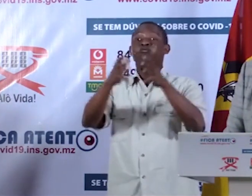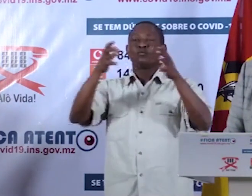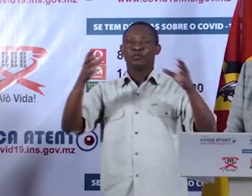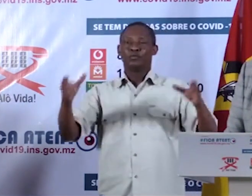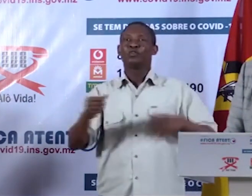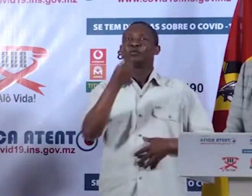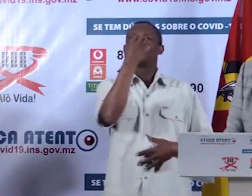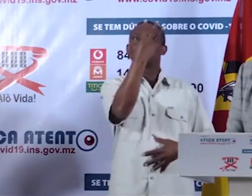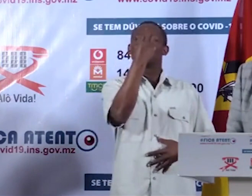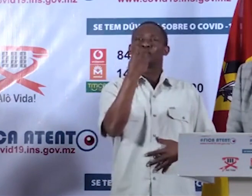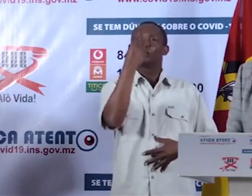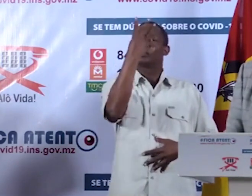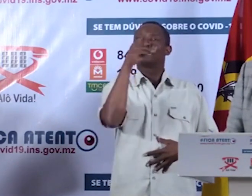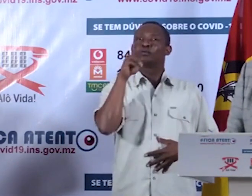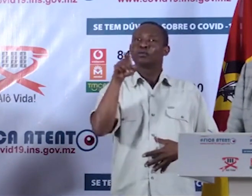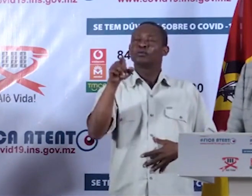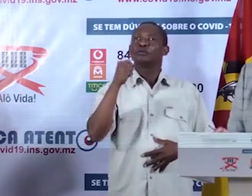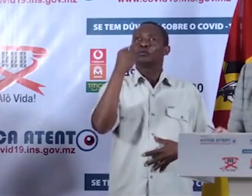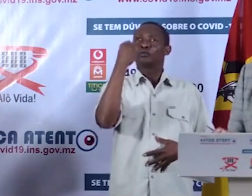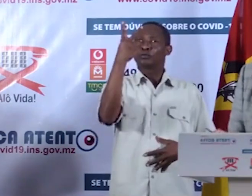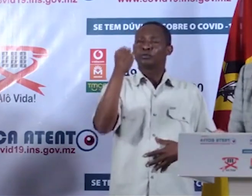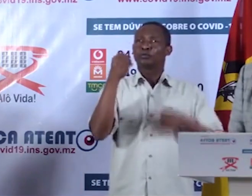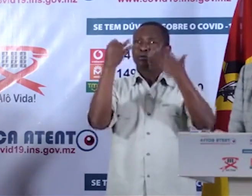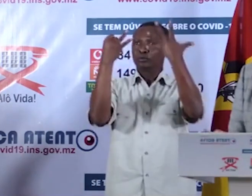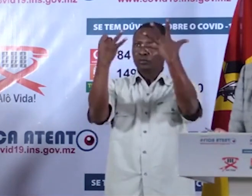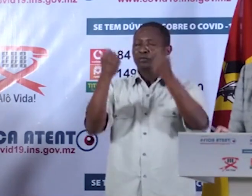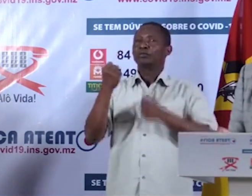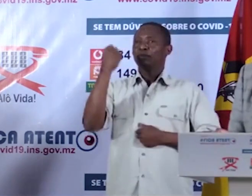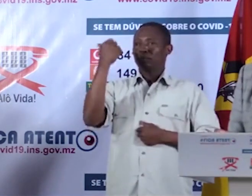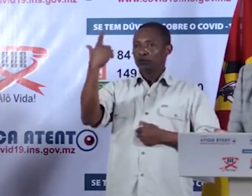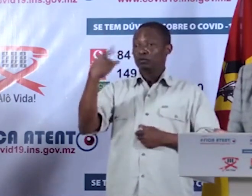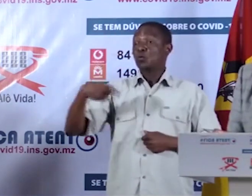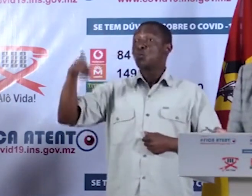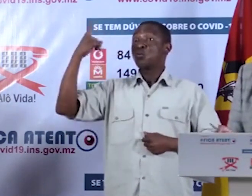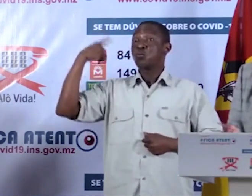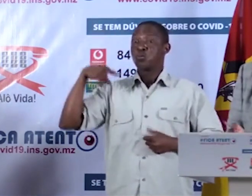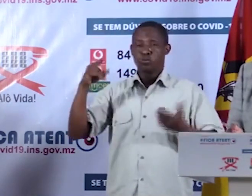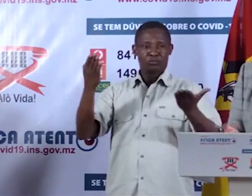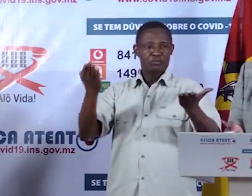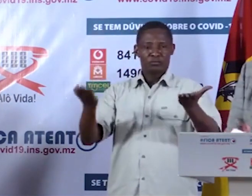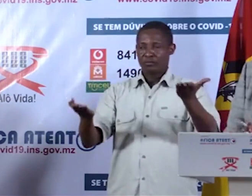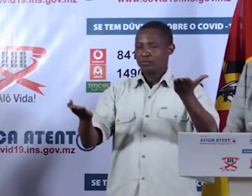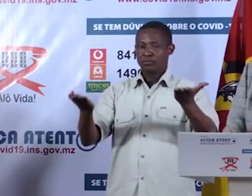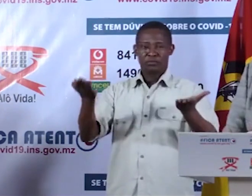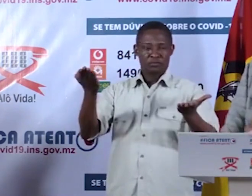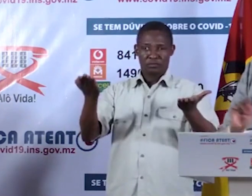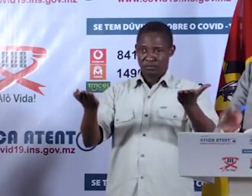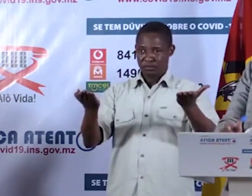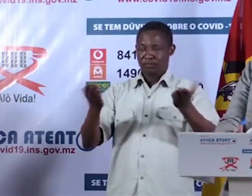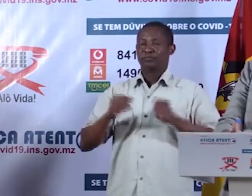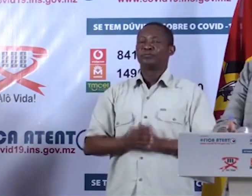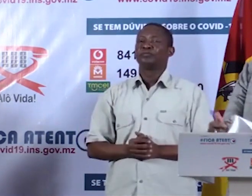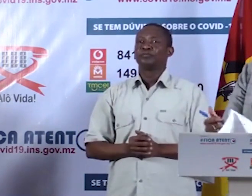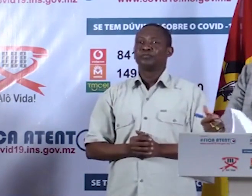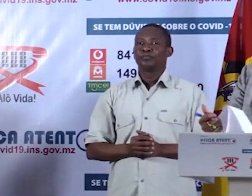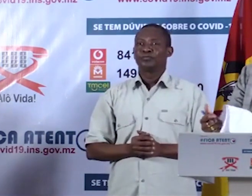33.275 casos a mais do que no dia anterior, portanto, a informação que partilhamos ontem.